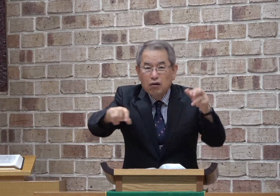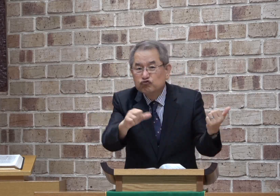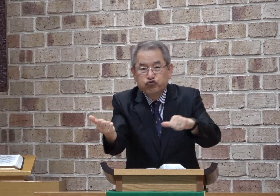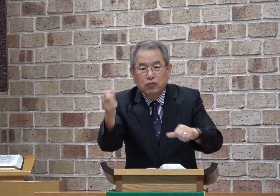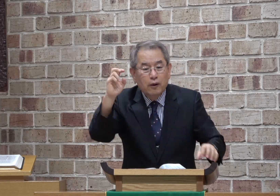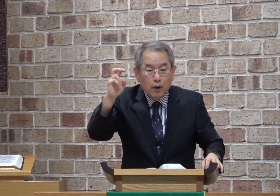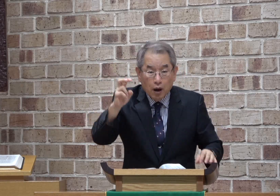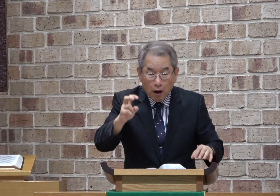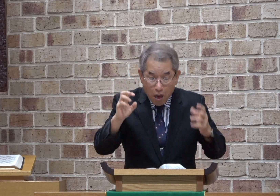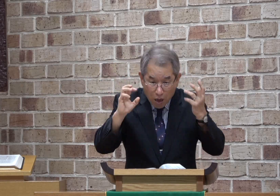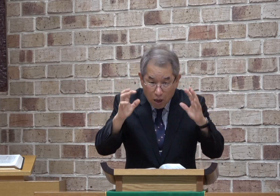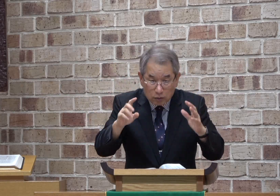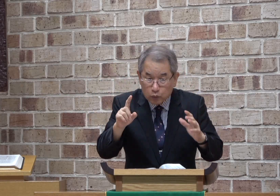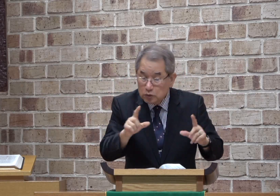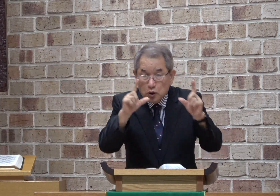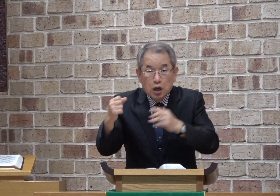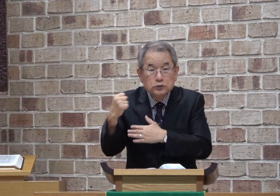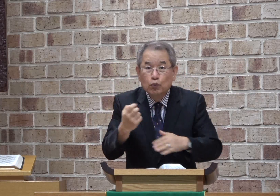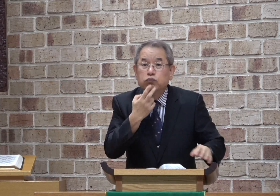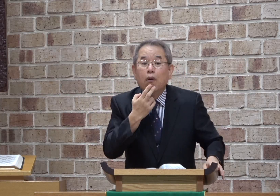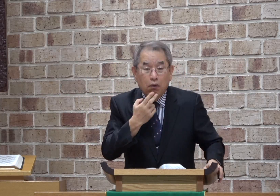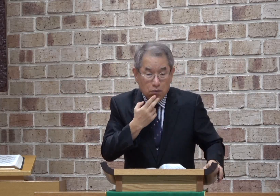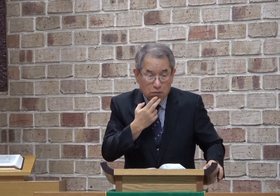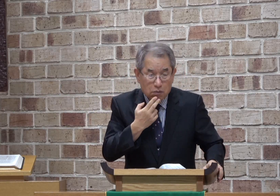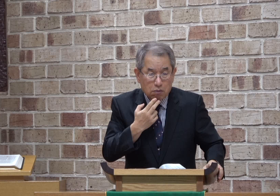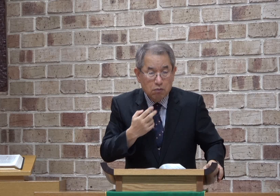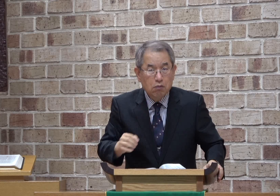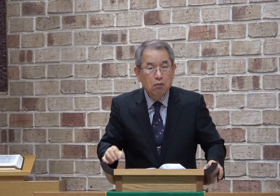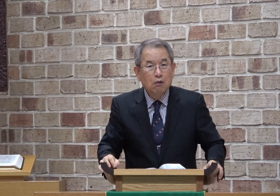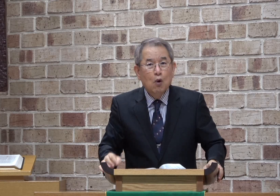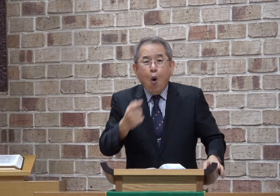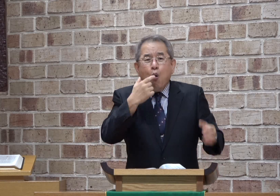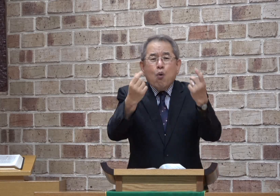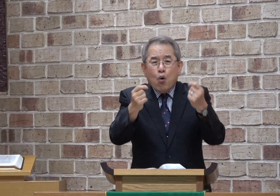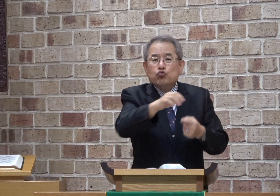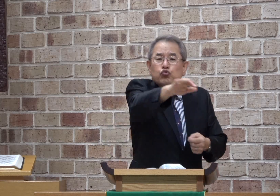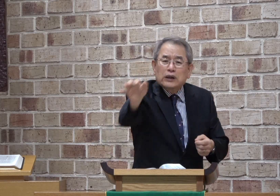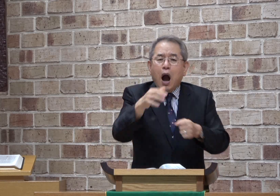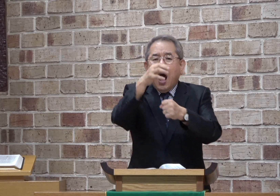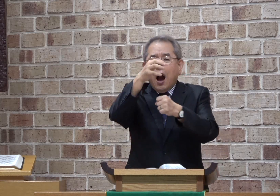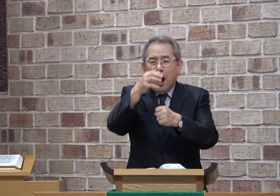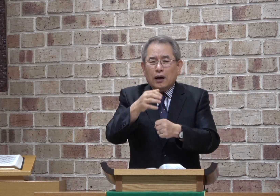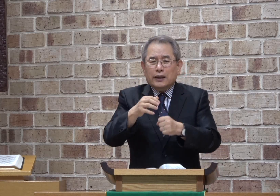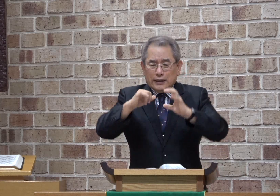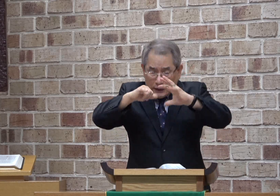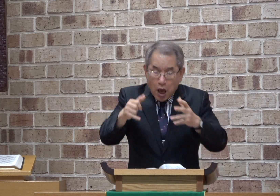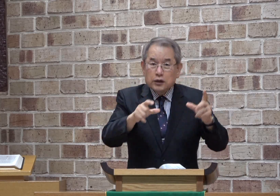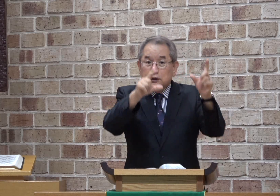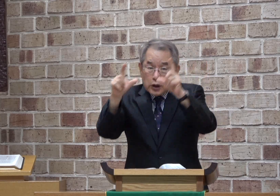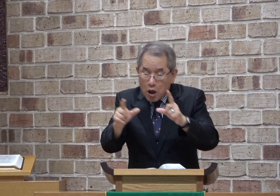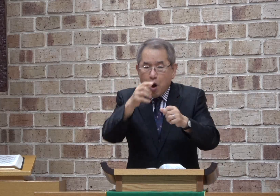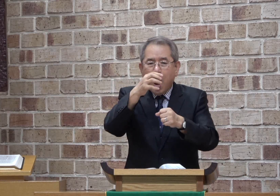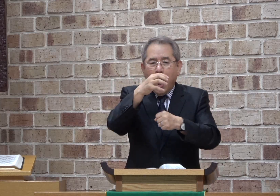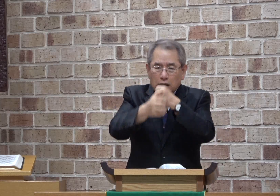나이로는 70세 정도 된다고 합니다. 그 미국이 우리를 원조해서 도와주지 않았더라면 우리는 어떻게